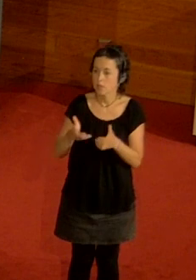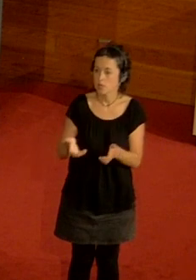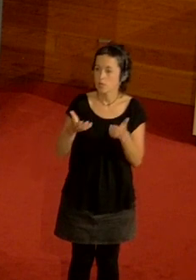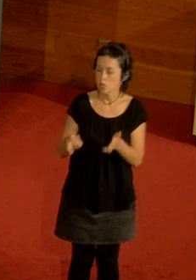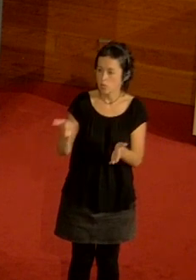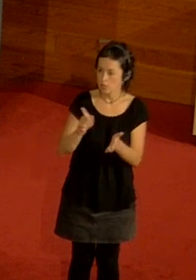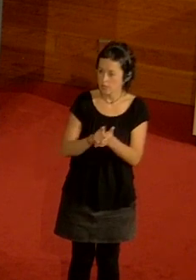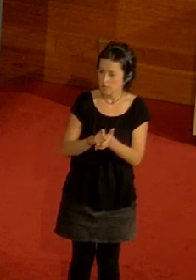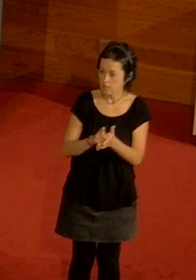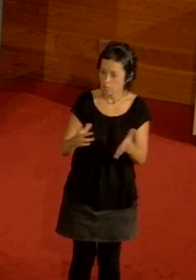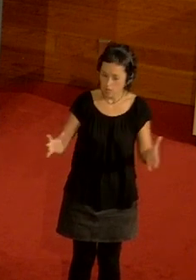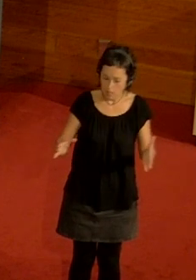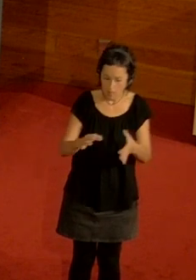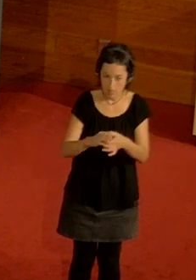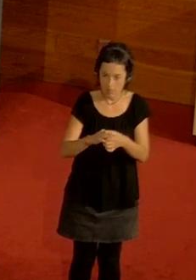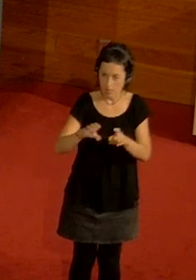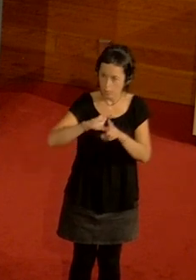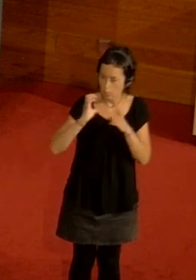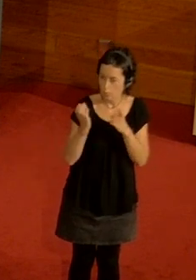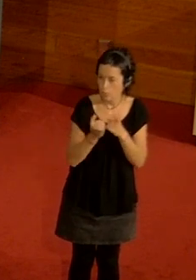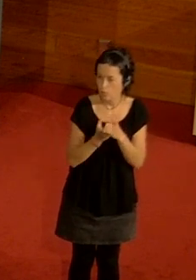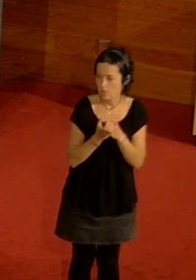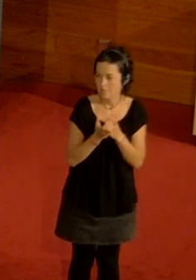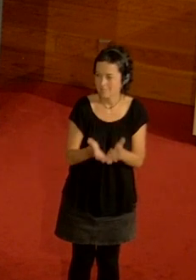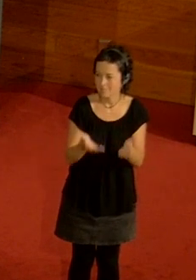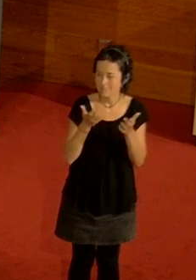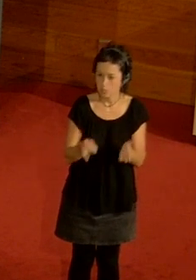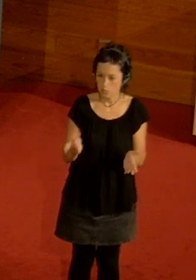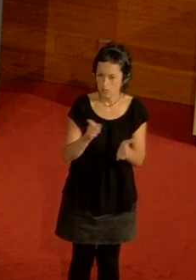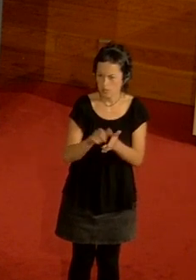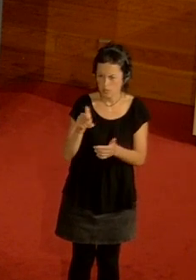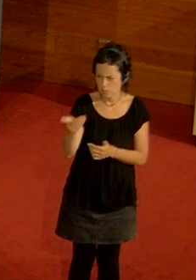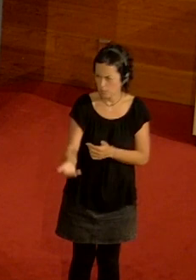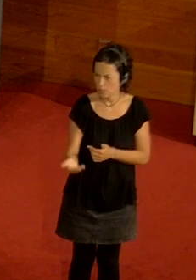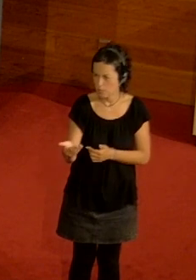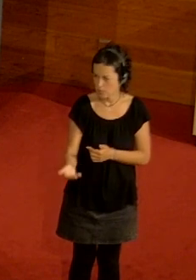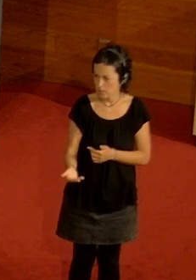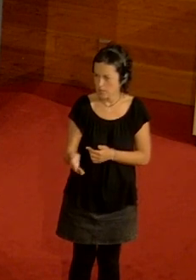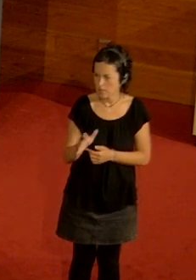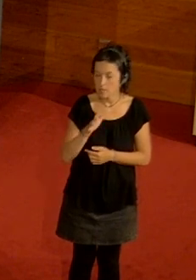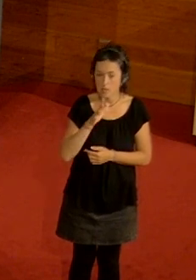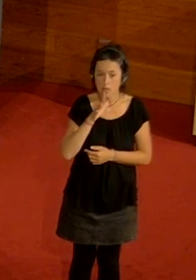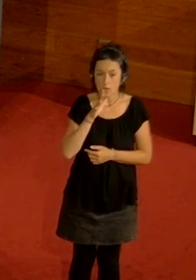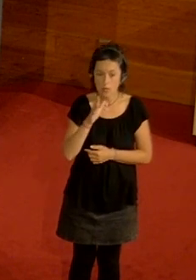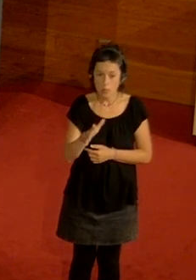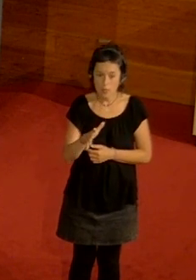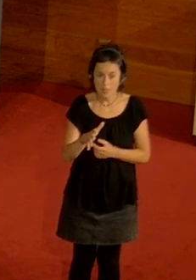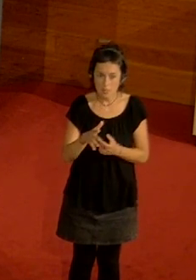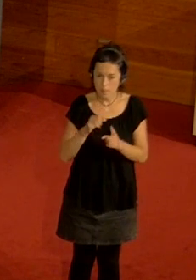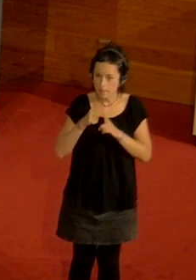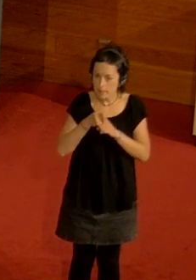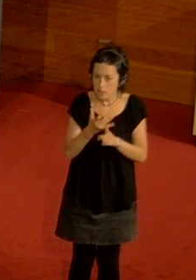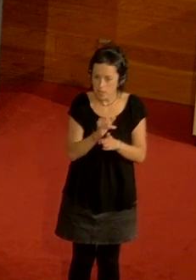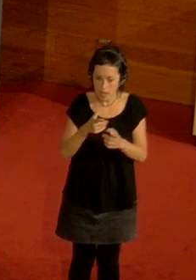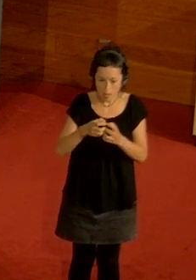lazo comunitario es algo importantísimo porque ya hay una presión grande para para esa desarticulación para esa